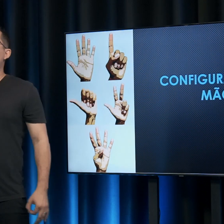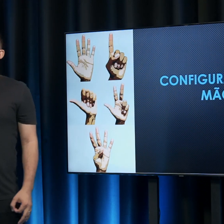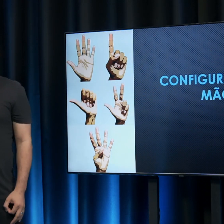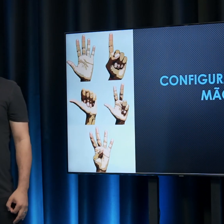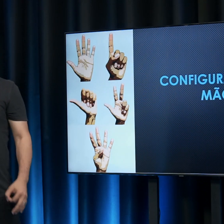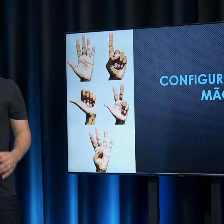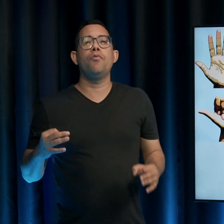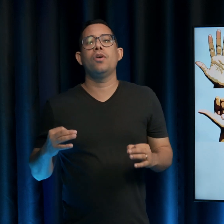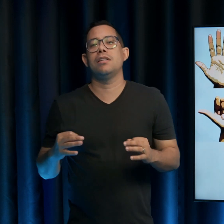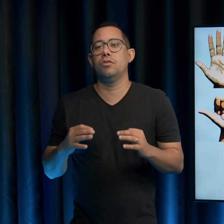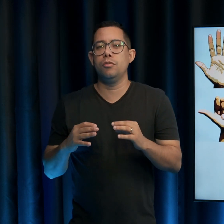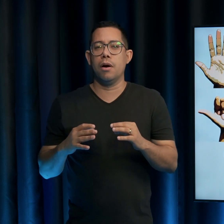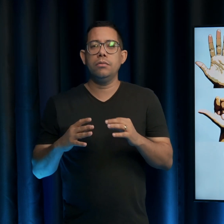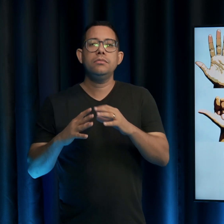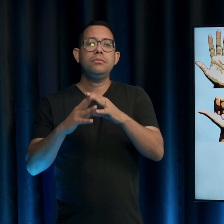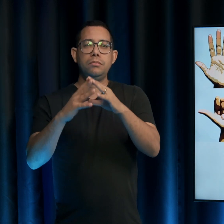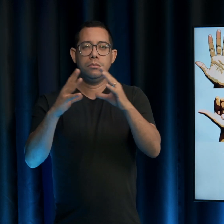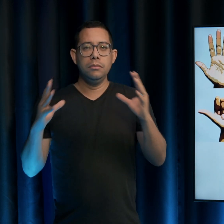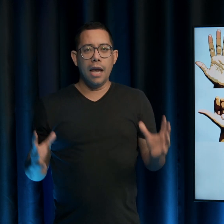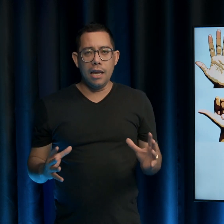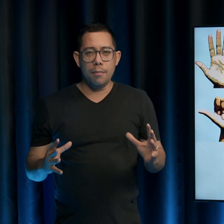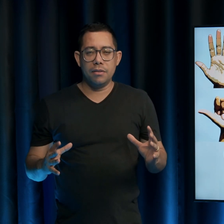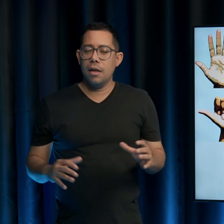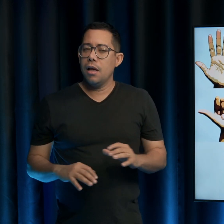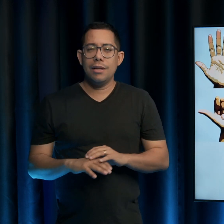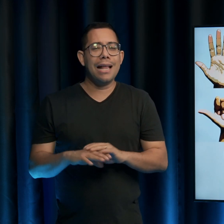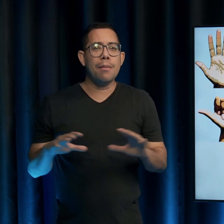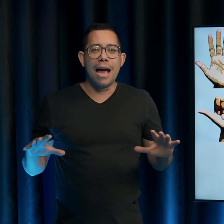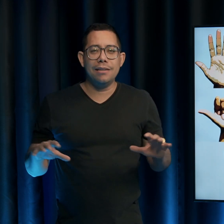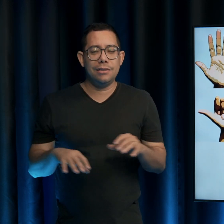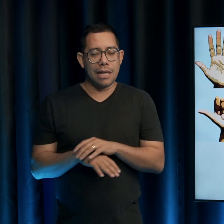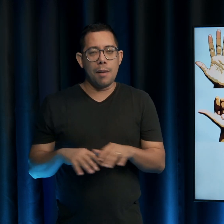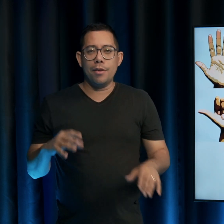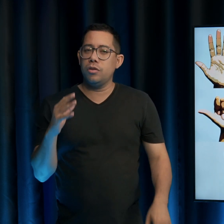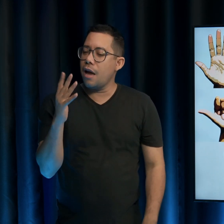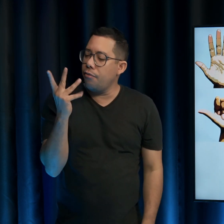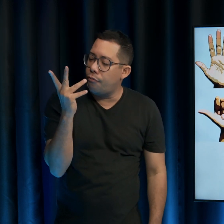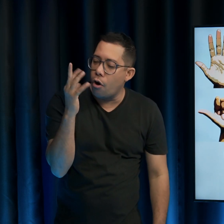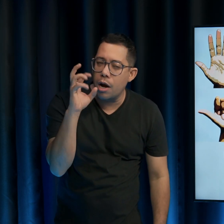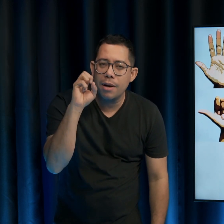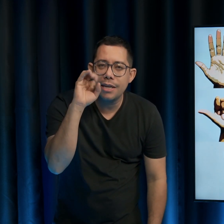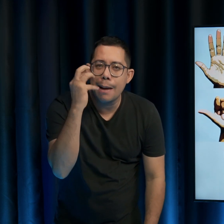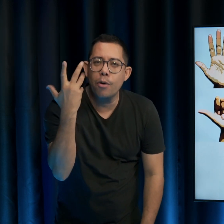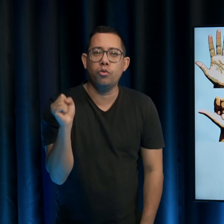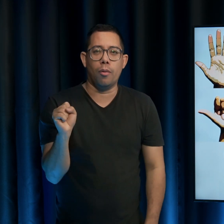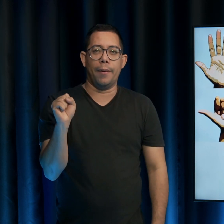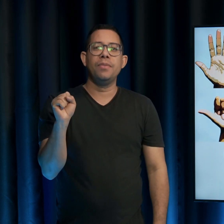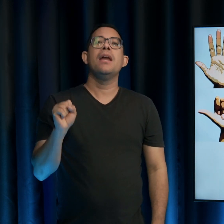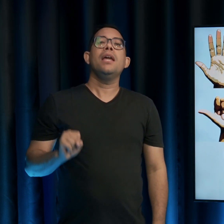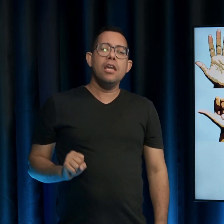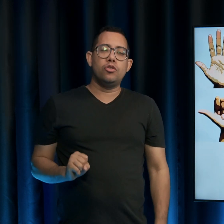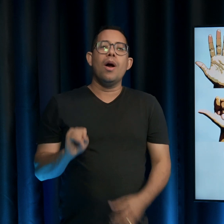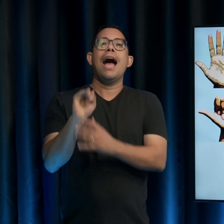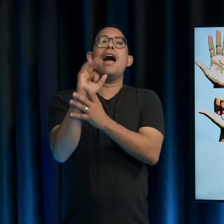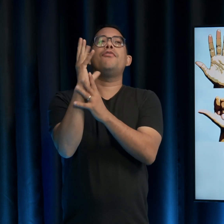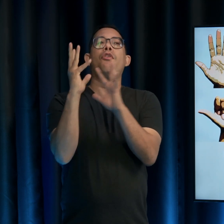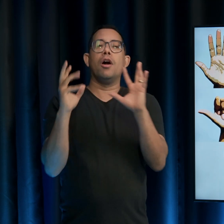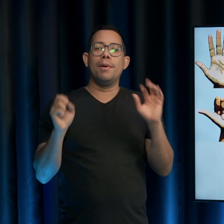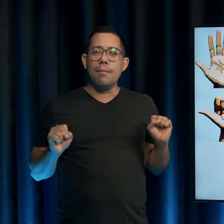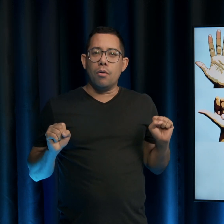que é a configuração de mão em Libras? Nada mais, nada menos do que a forma que a mão toma. Isso, a forma da mão,